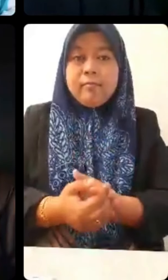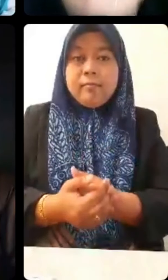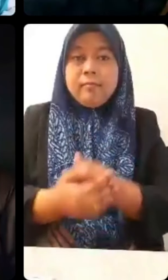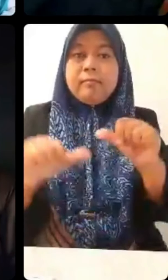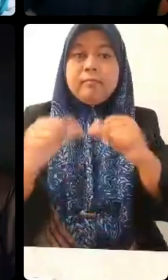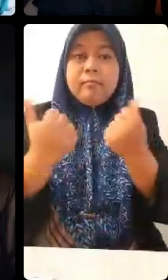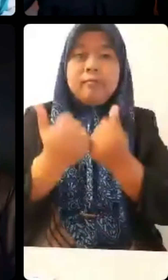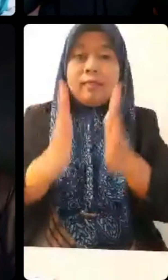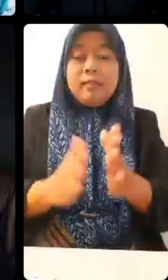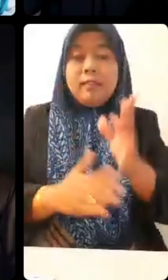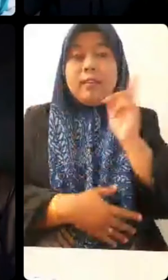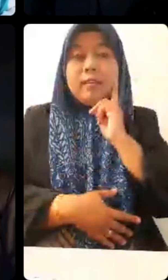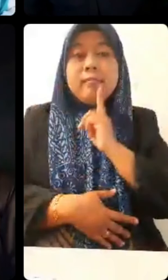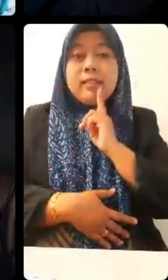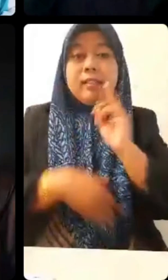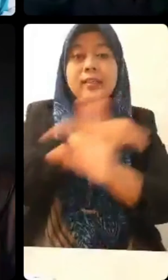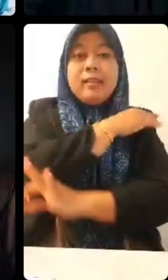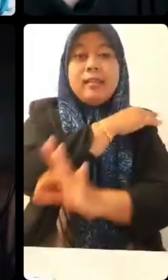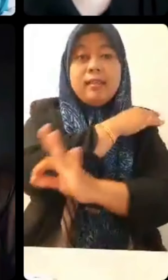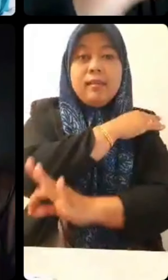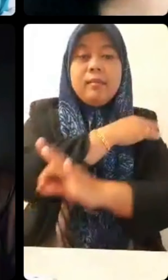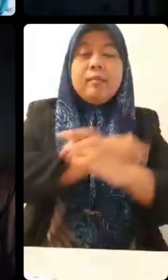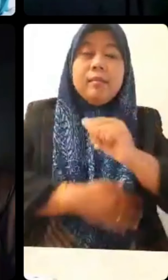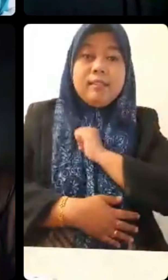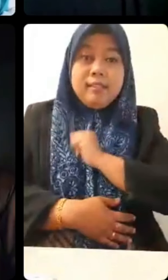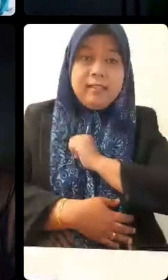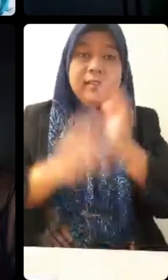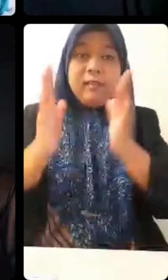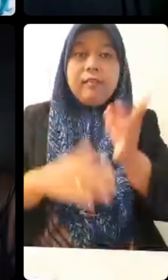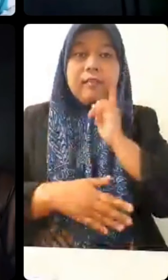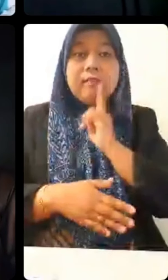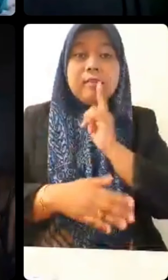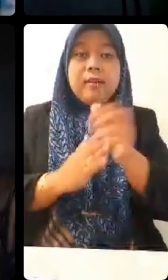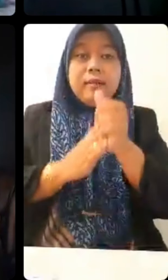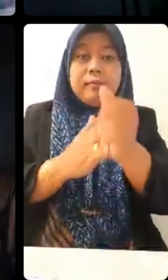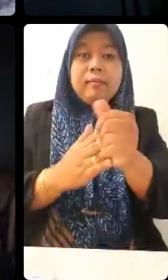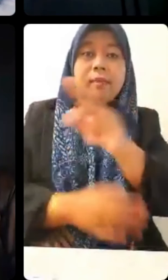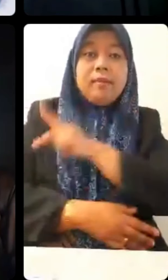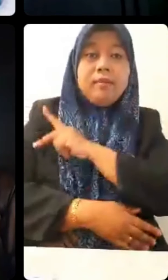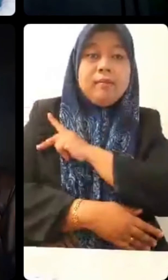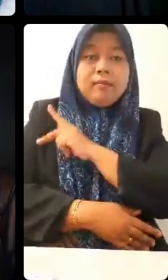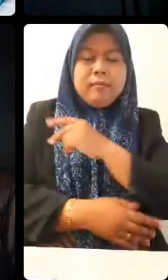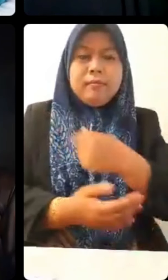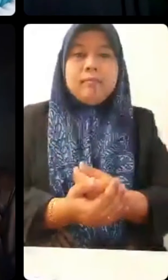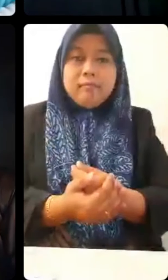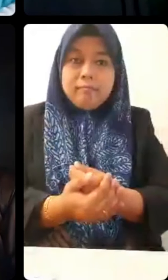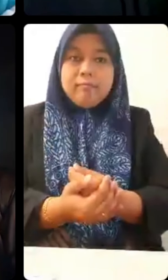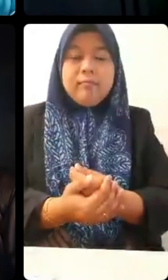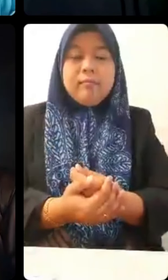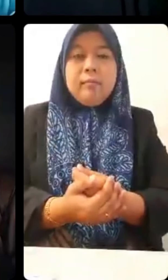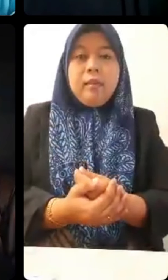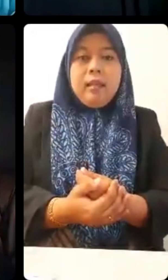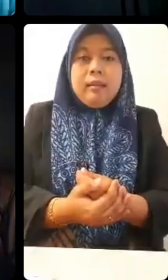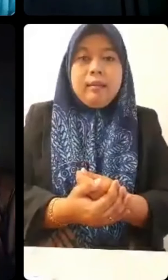NESDA diterajui oleh orang pekak sendiri, iaitu Cik Amin Zuhaili selaku Presiden. Dan sebelum itu